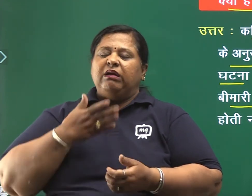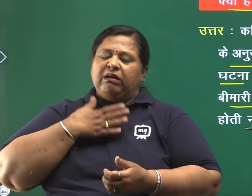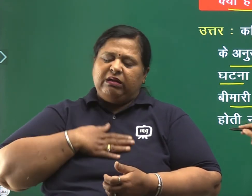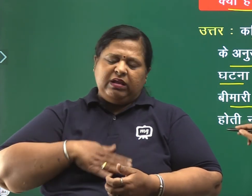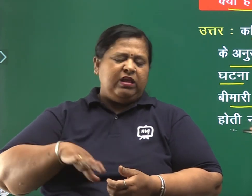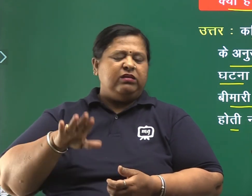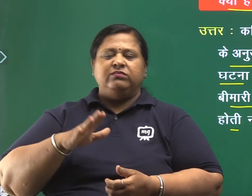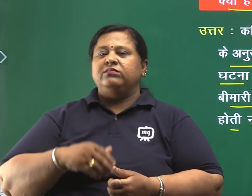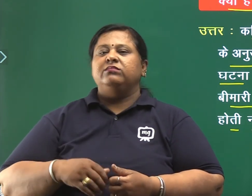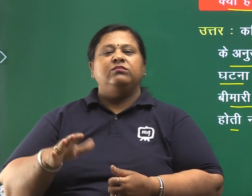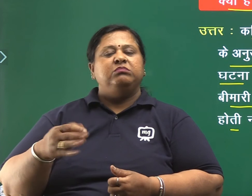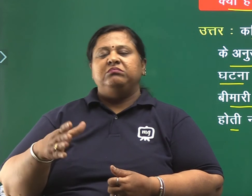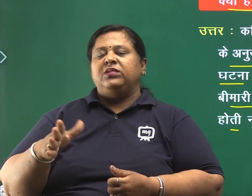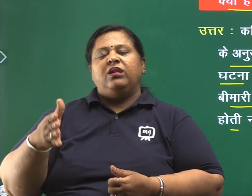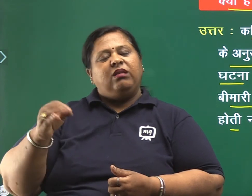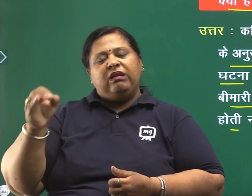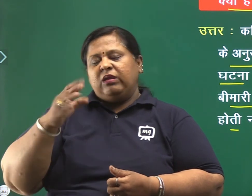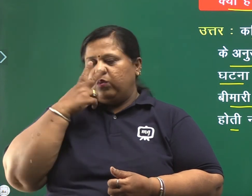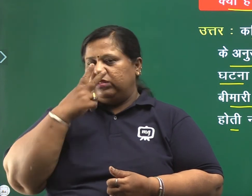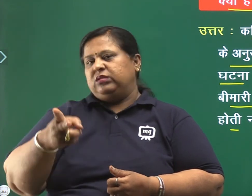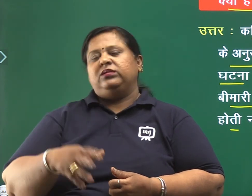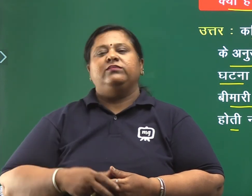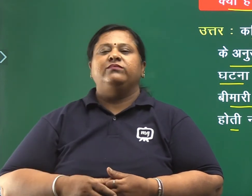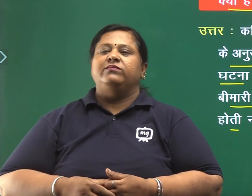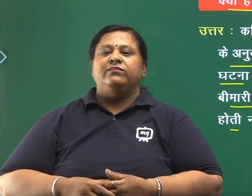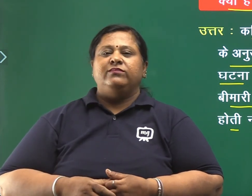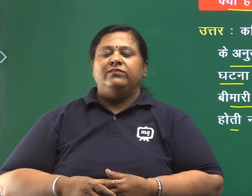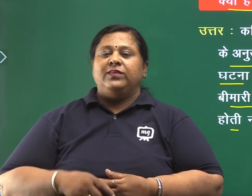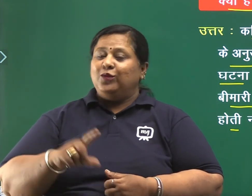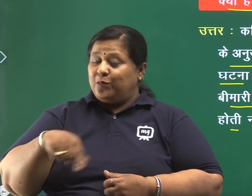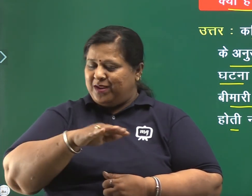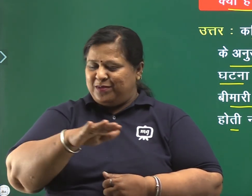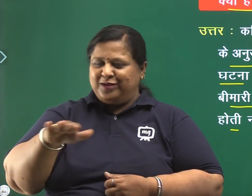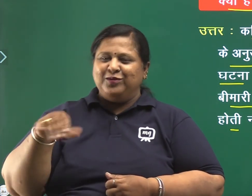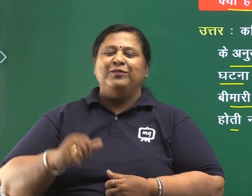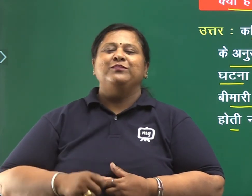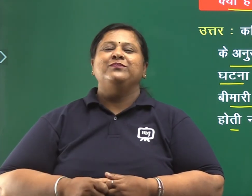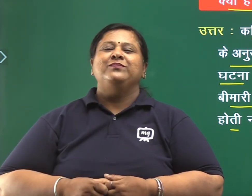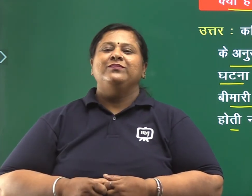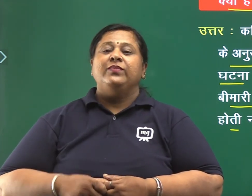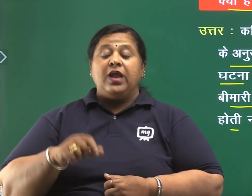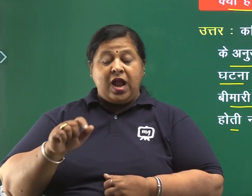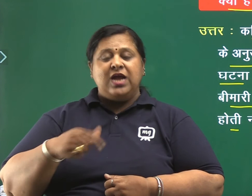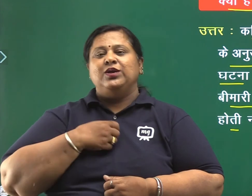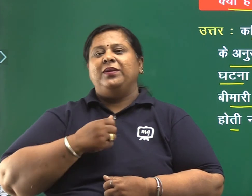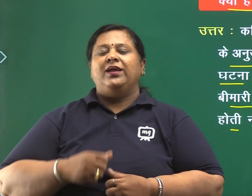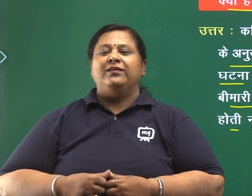ठीक होती नहीं दिखती है। तो प्यारे बच्चों, आज